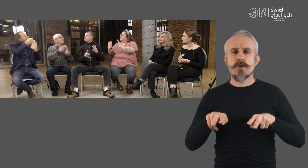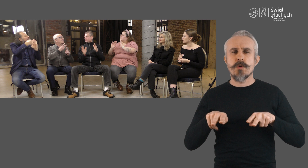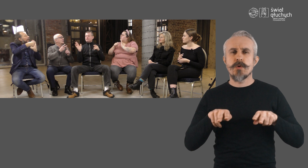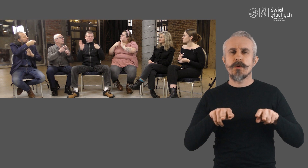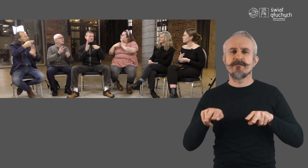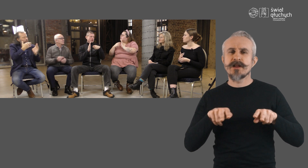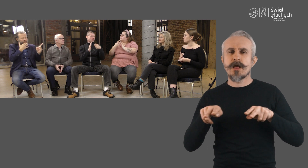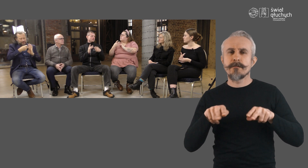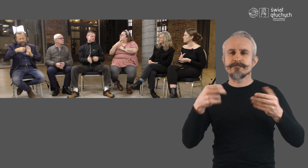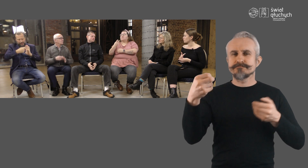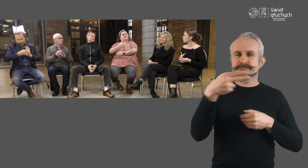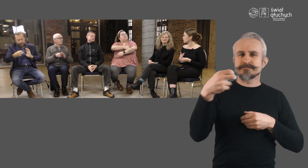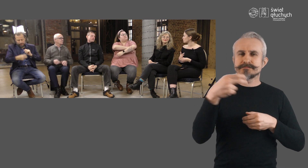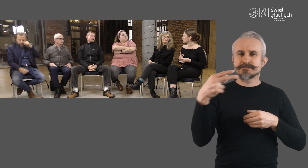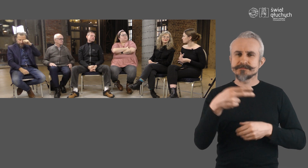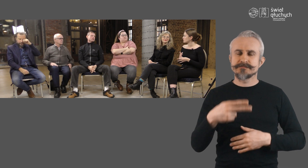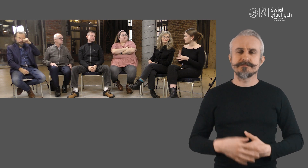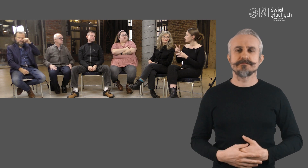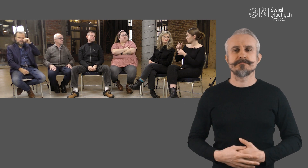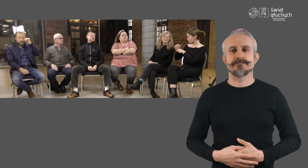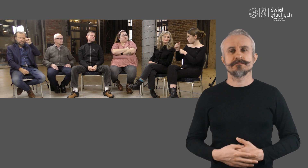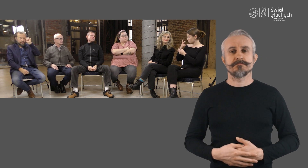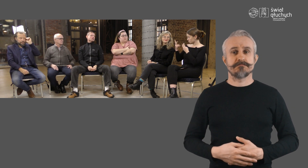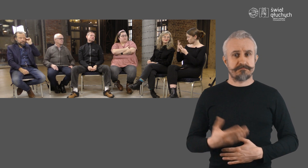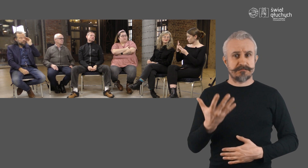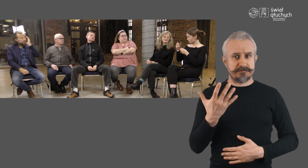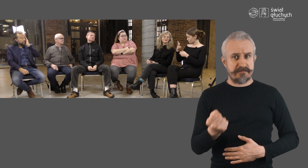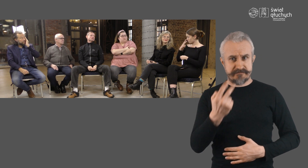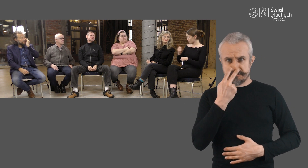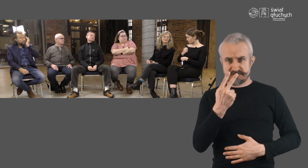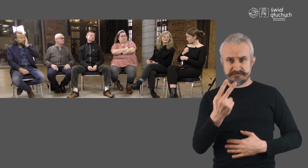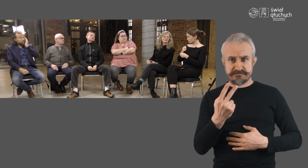no, na przykład właśnie pytanie jest o filmy, nie o pracę.